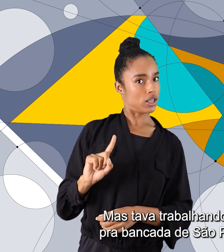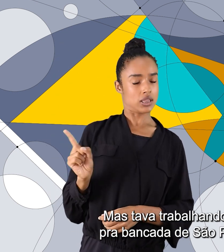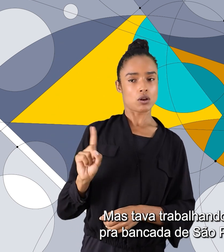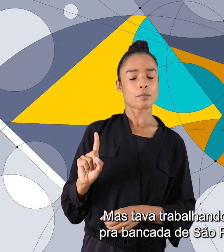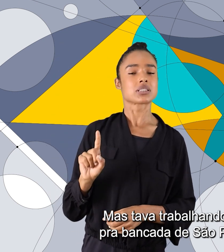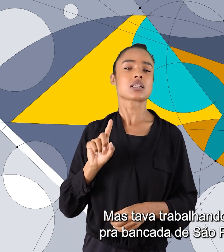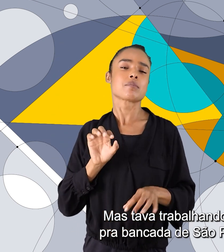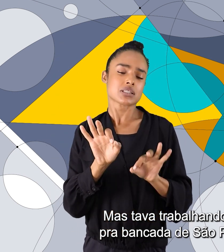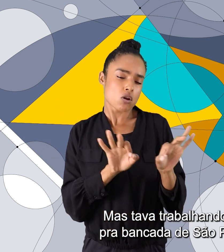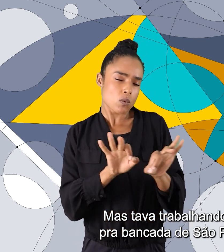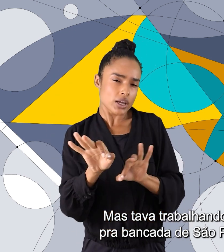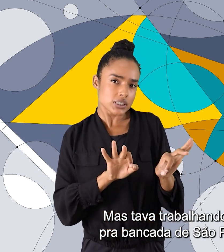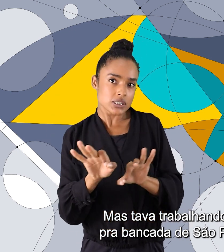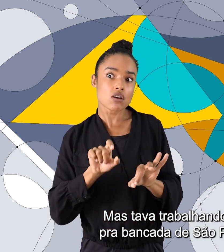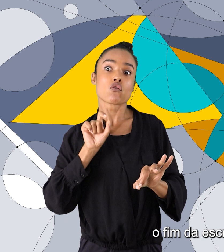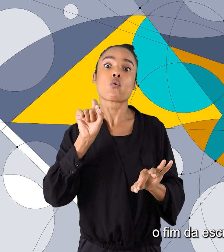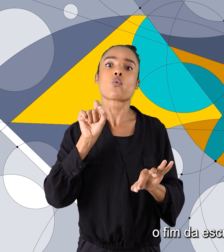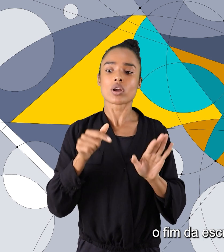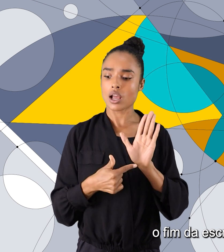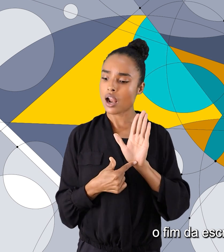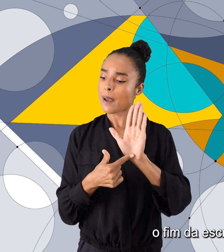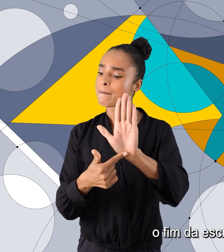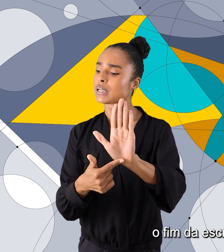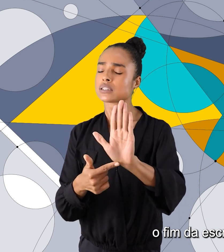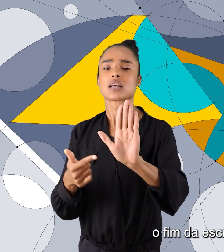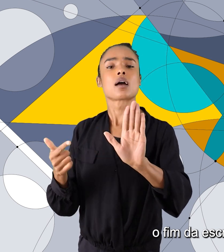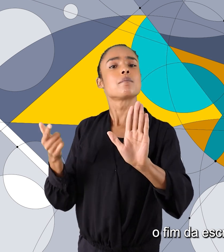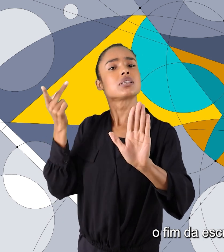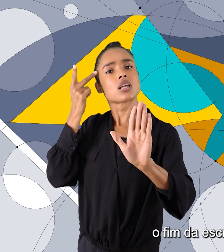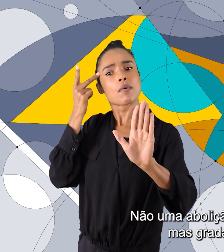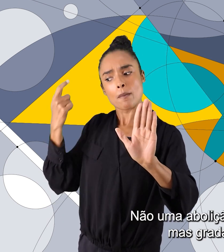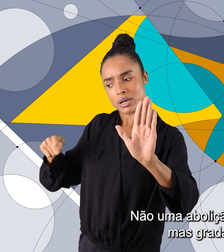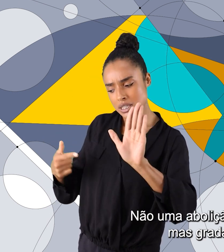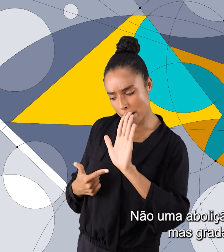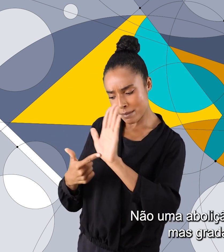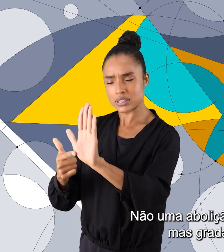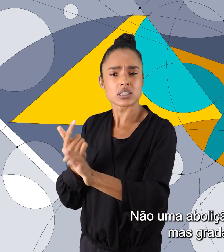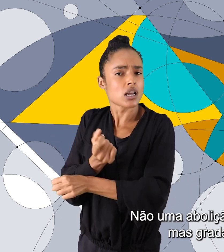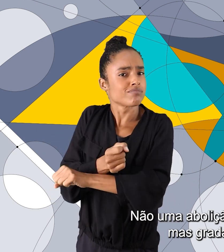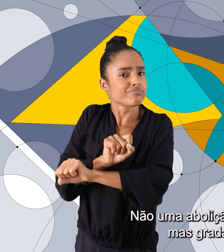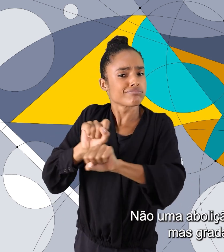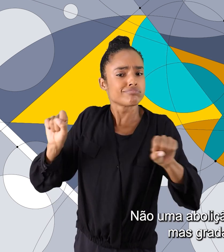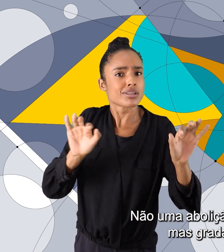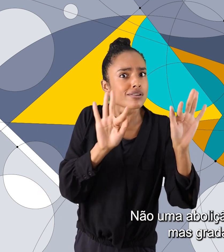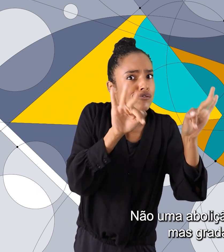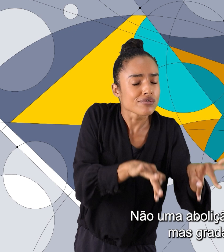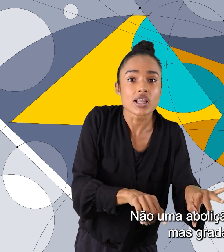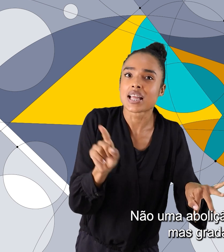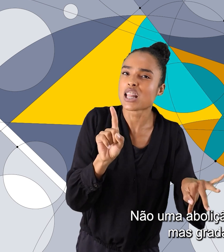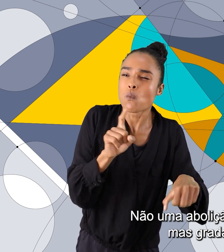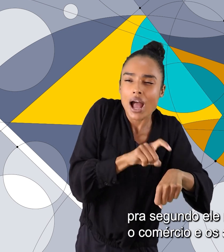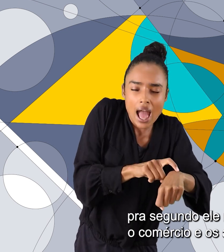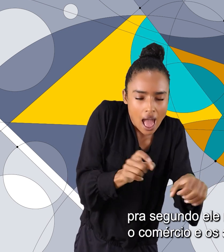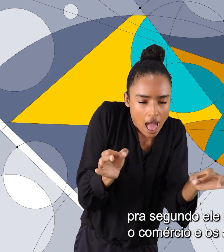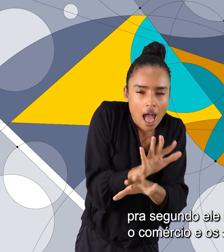para a bancada de São Paulo apresentar: o fim da escravidão. Não uma abolição imediata, mas